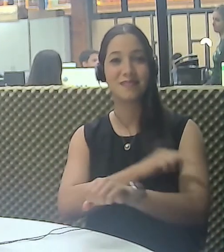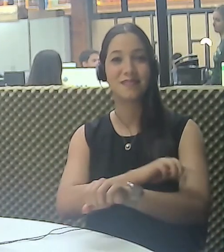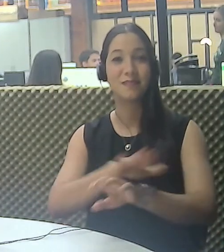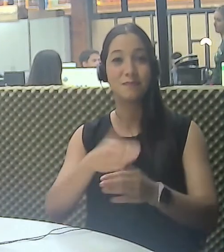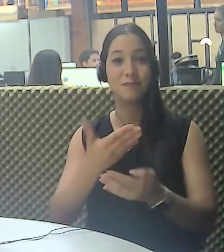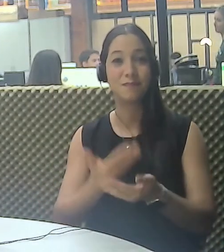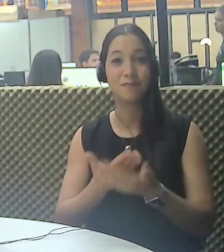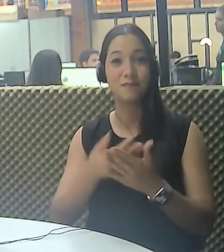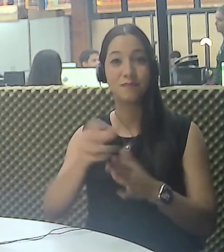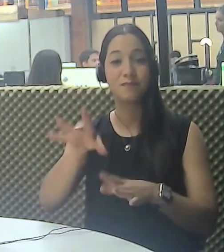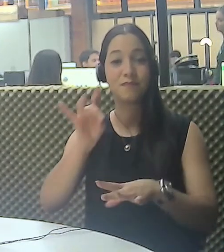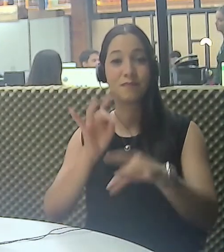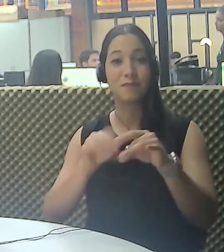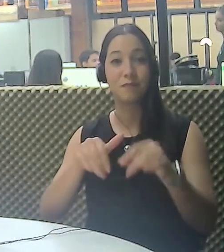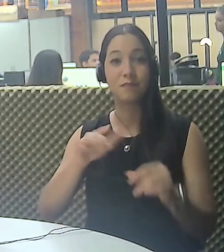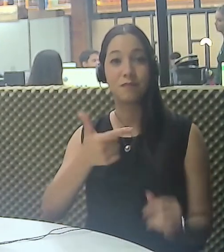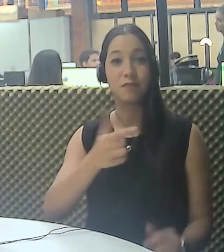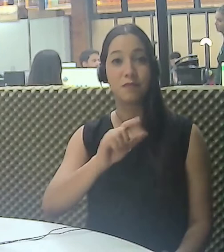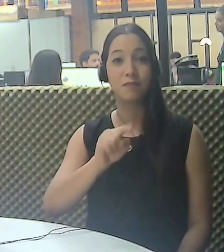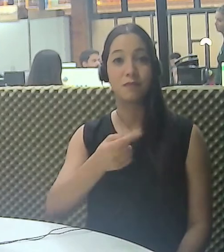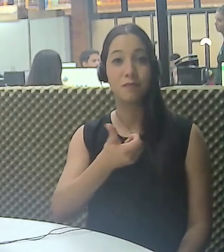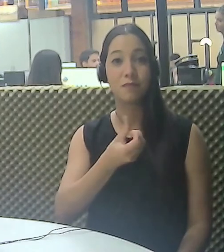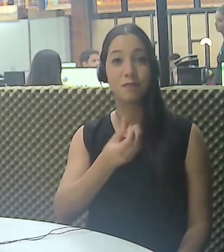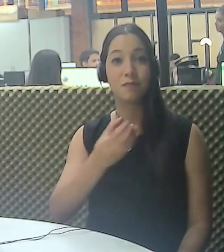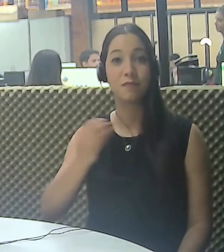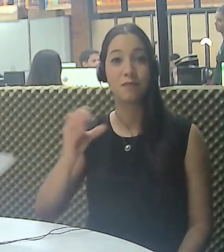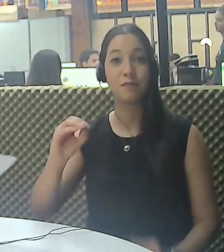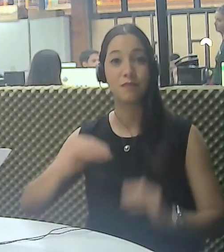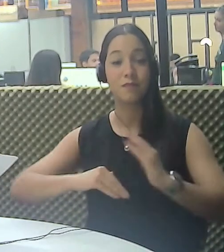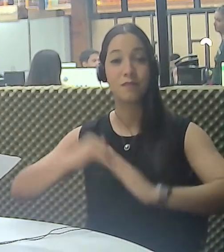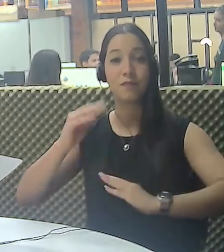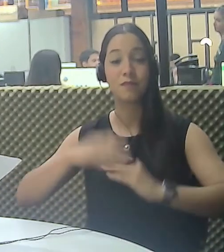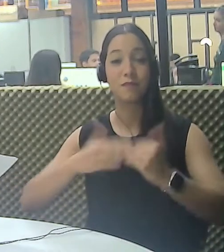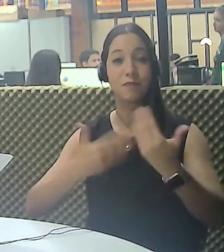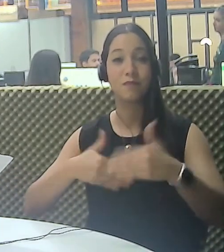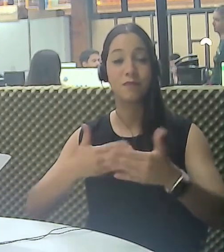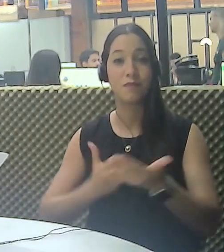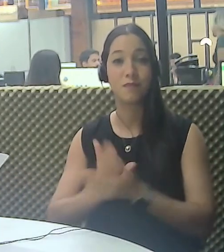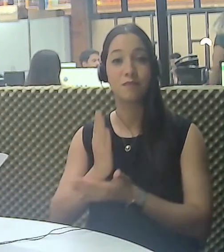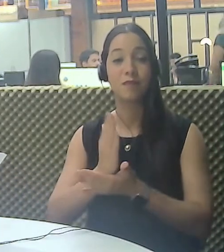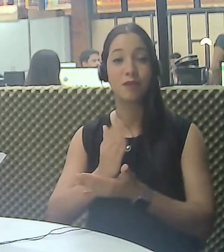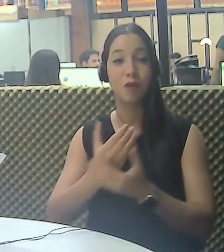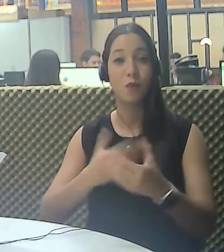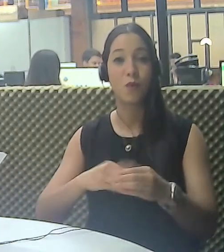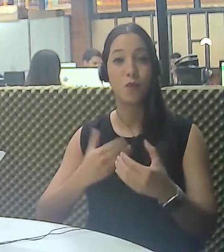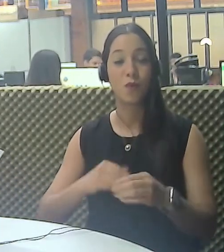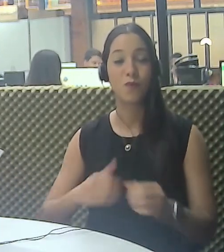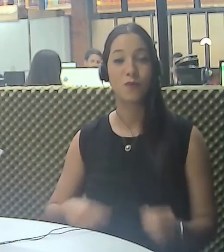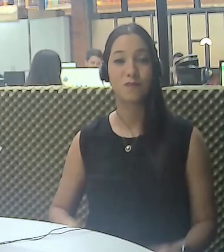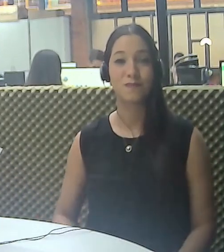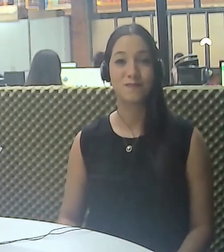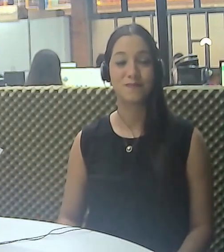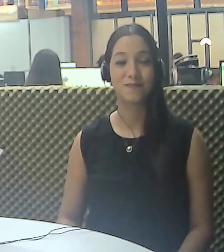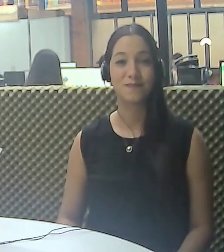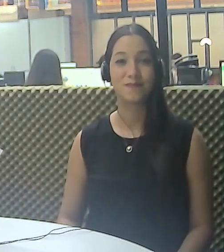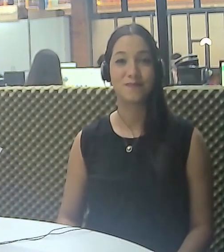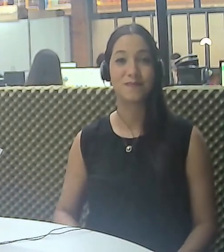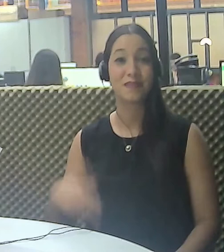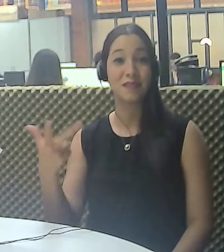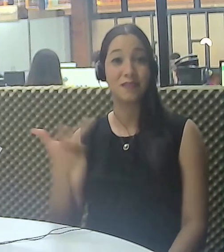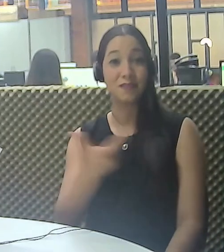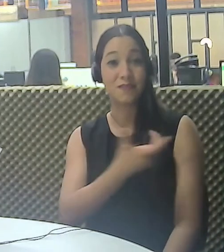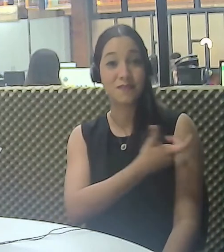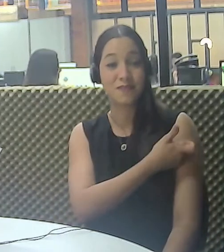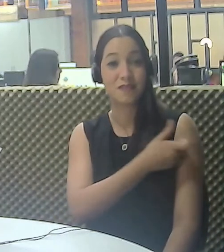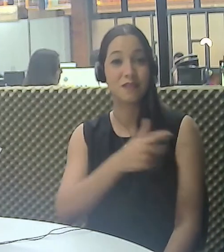já nomeou mais de 2.600 profissionais aprovados no último concurso público. Campanha de